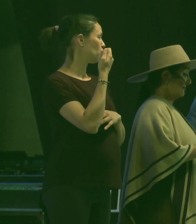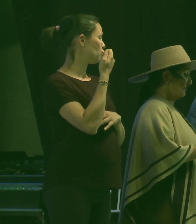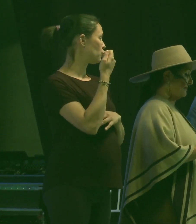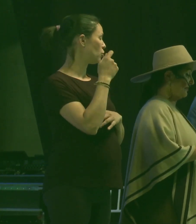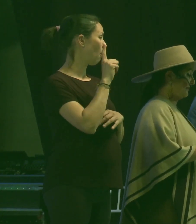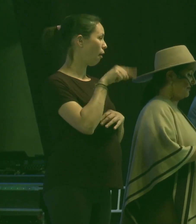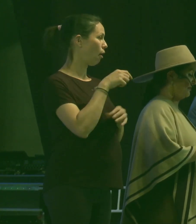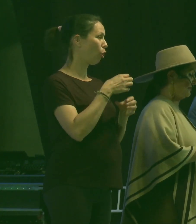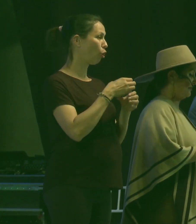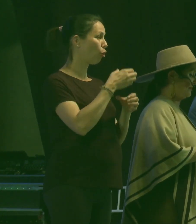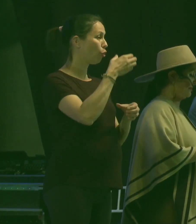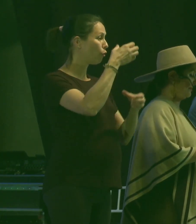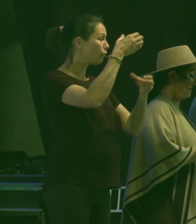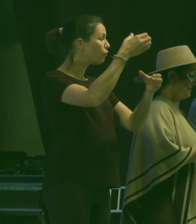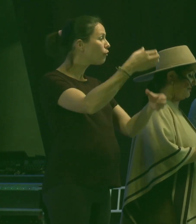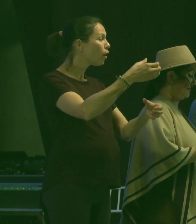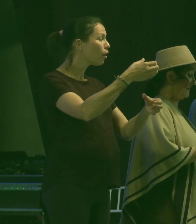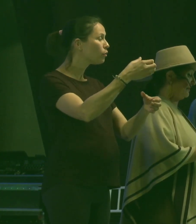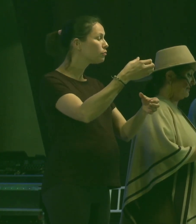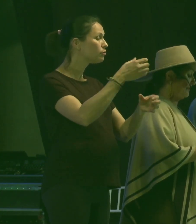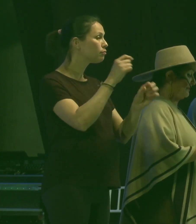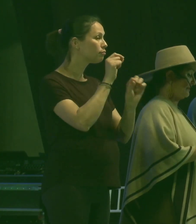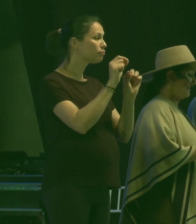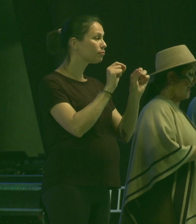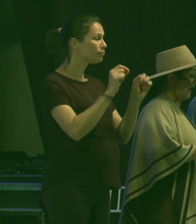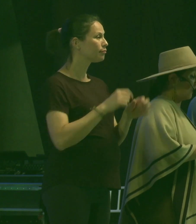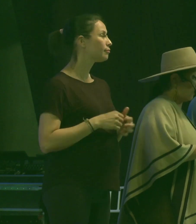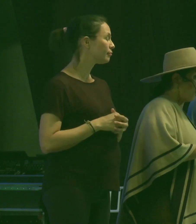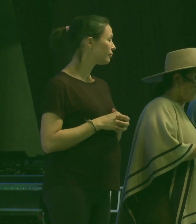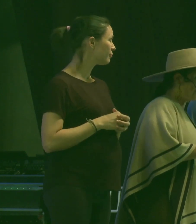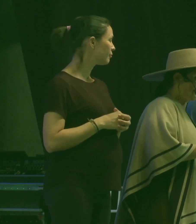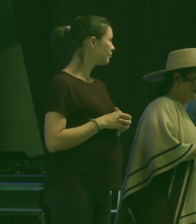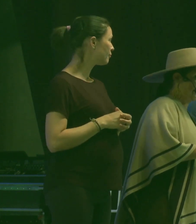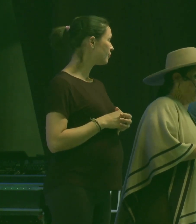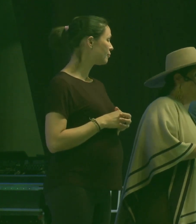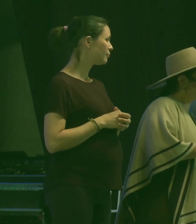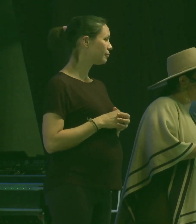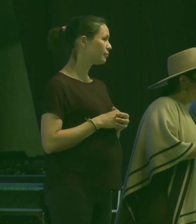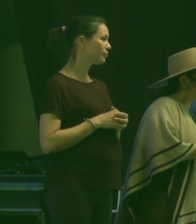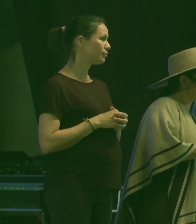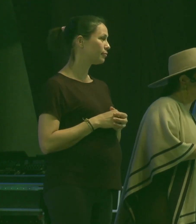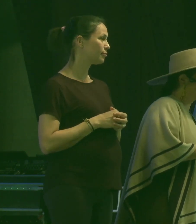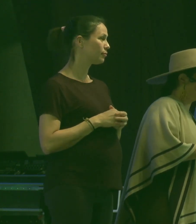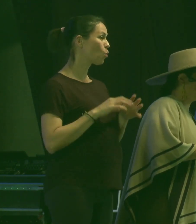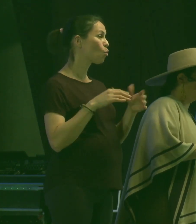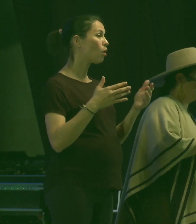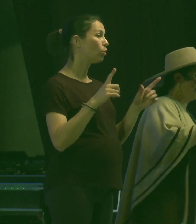Que vai para... A composição...